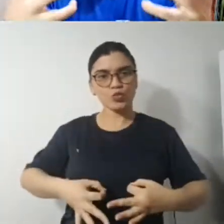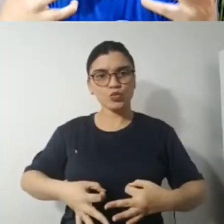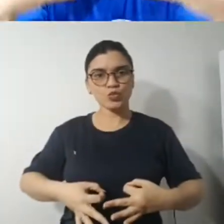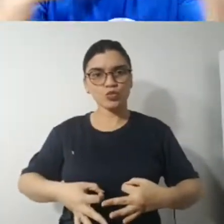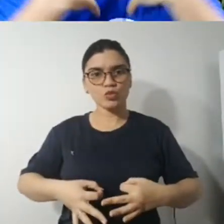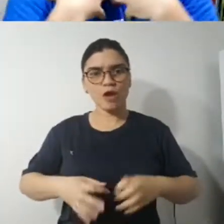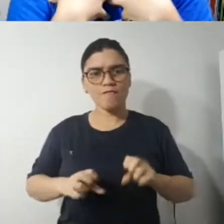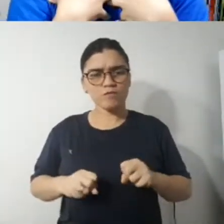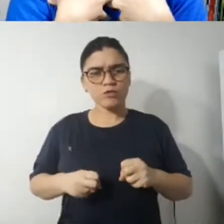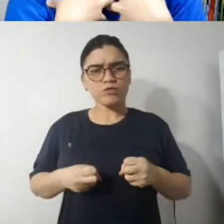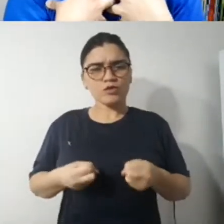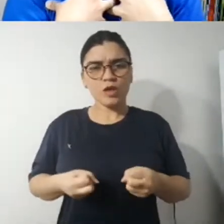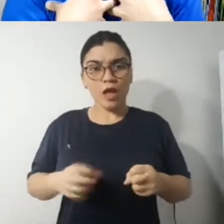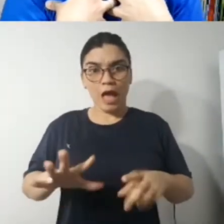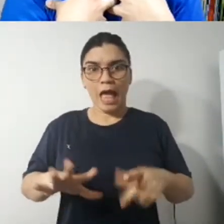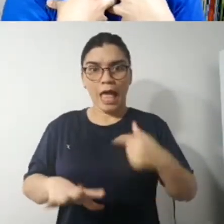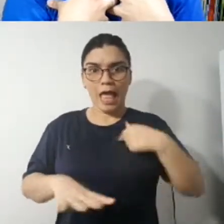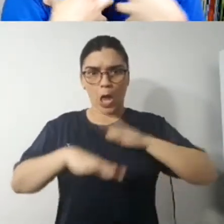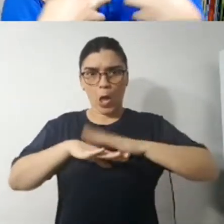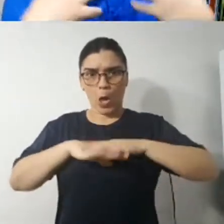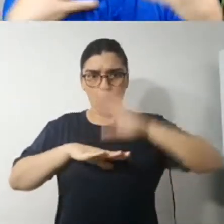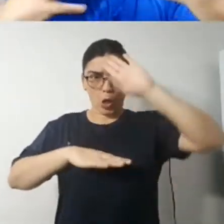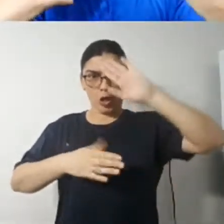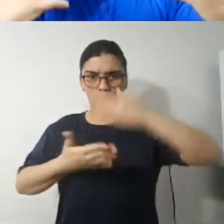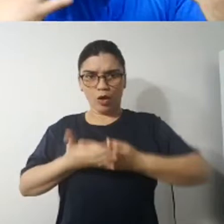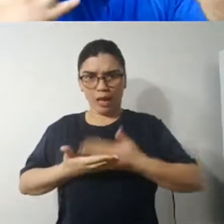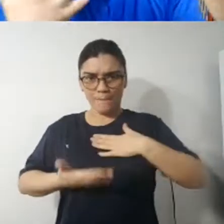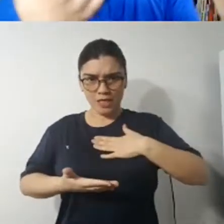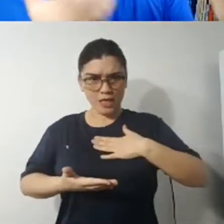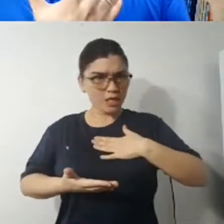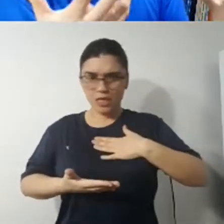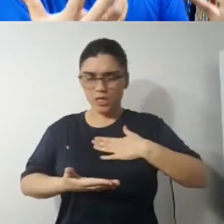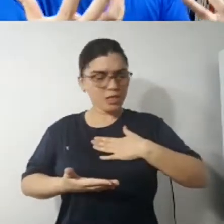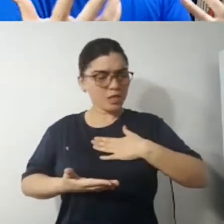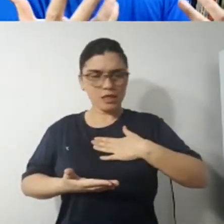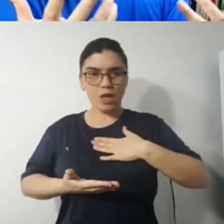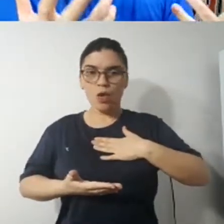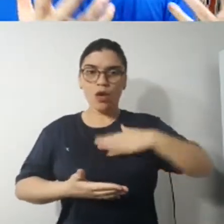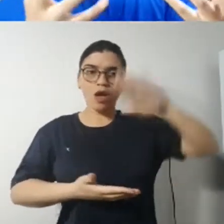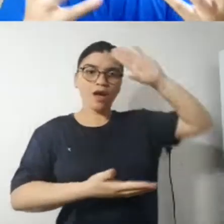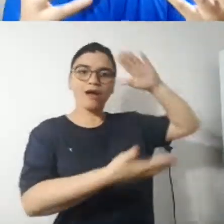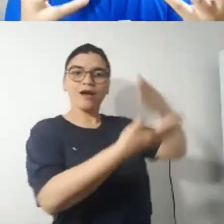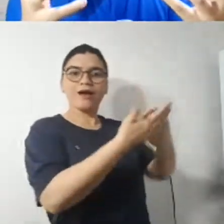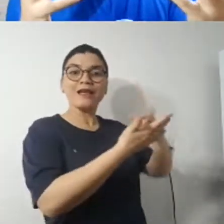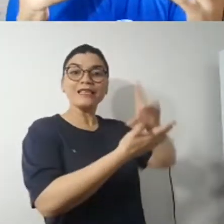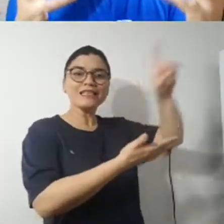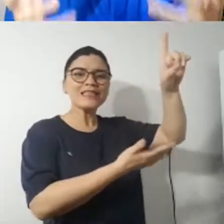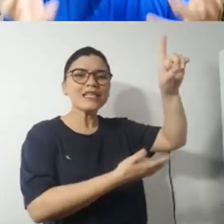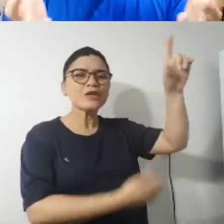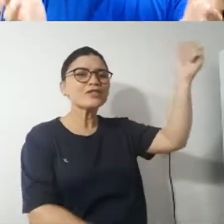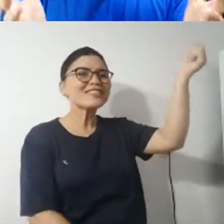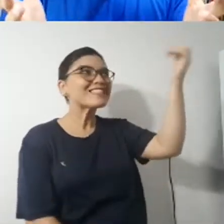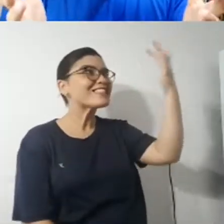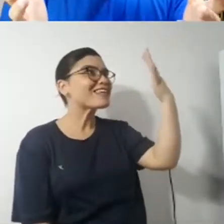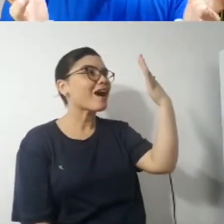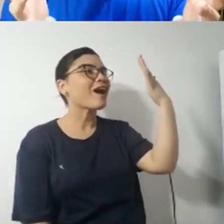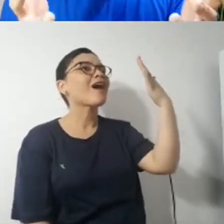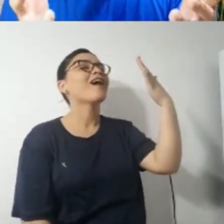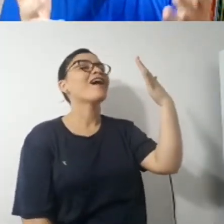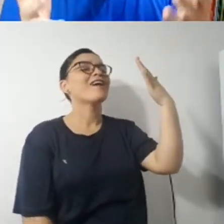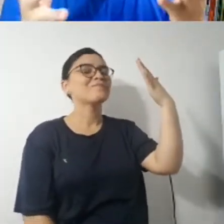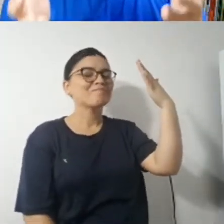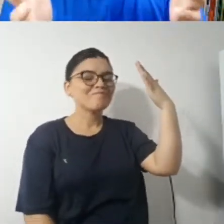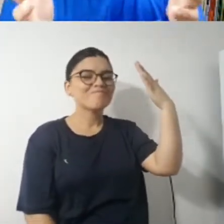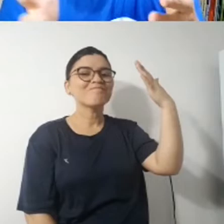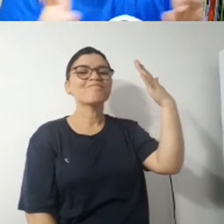esforço de autoconfiança, mas por confiar na graça de Deus, esse homem, ele planta em